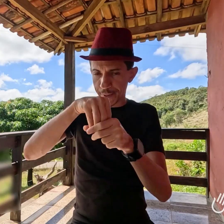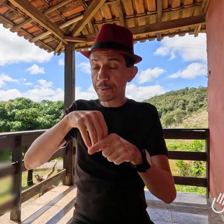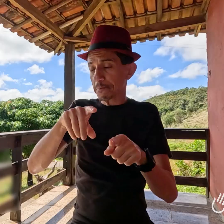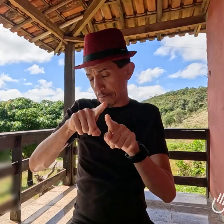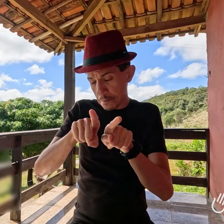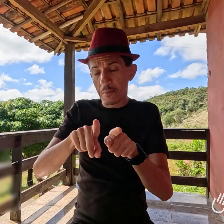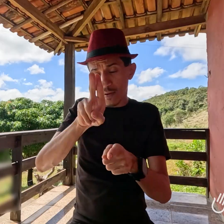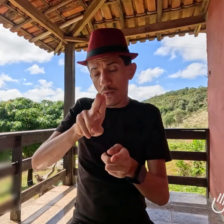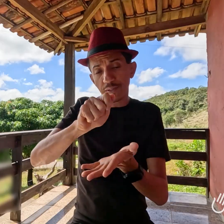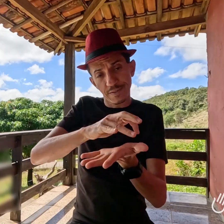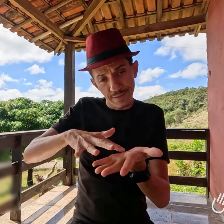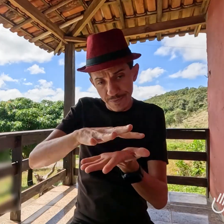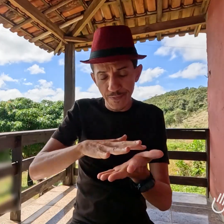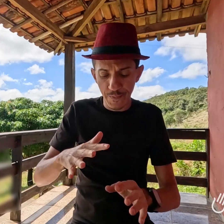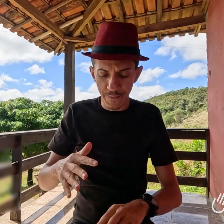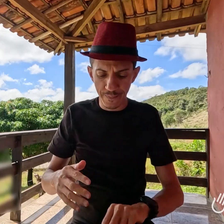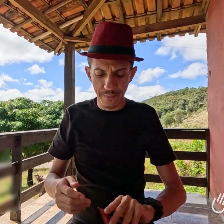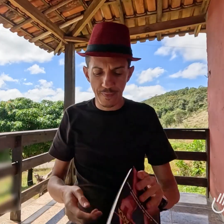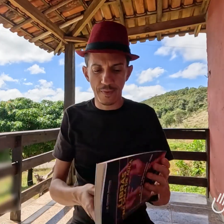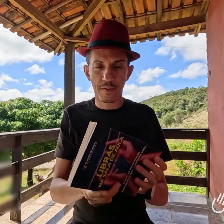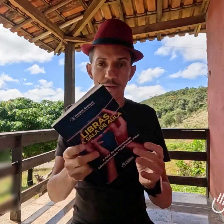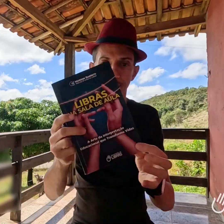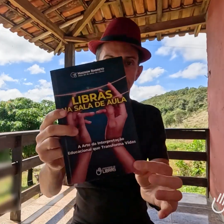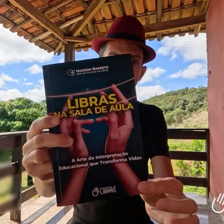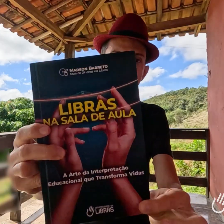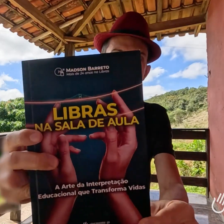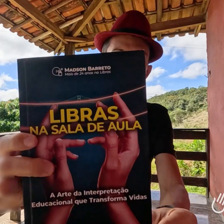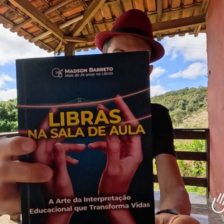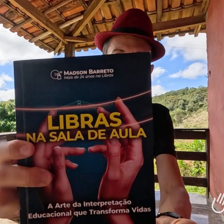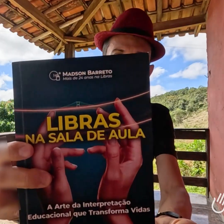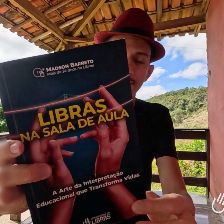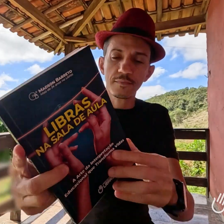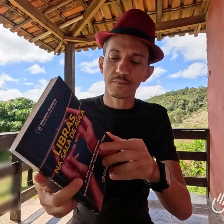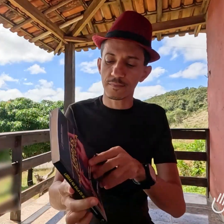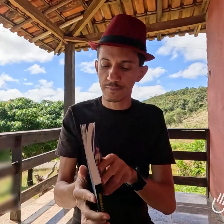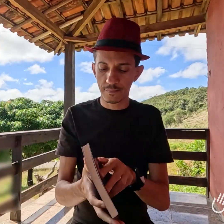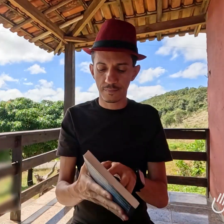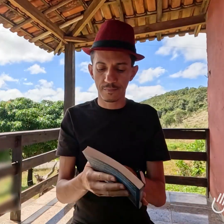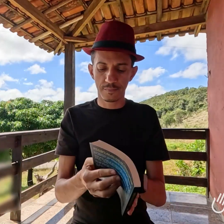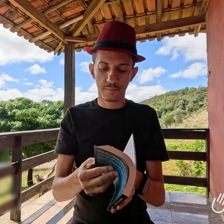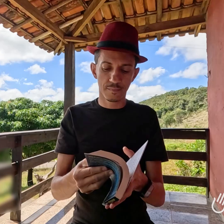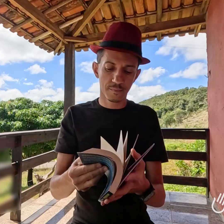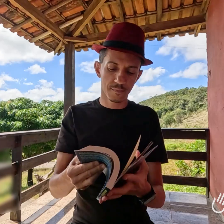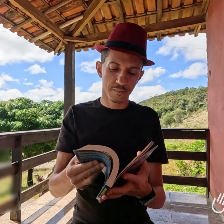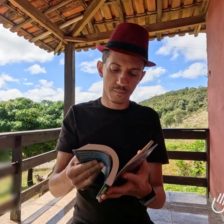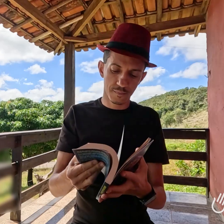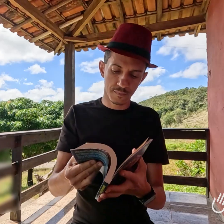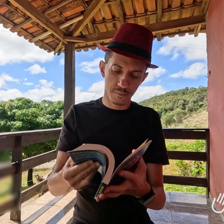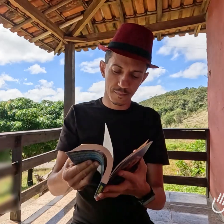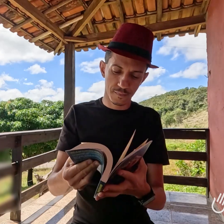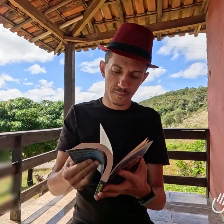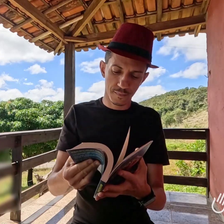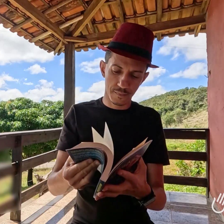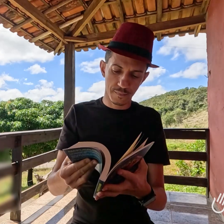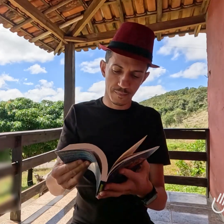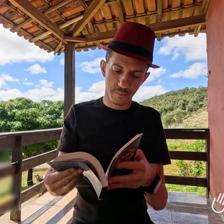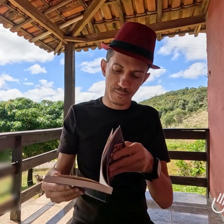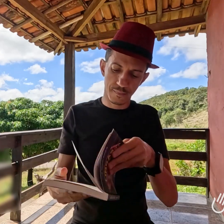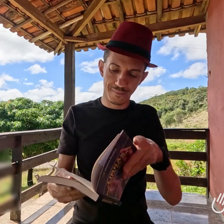e bem passo a passo. E eu vou mostrar para você, e ele também usa a escrita da língua de sinais. Então, esses livros têm um